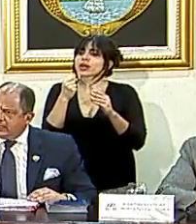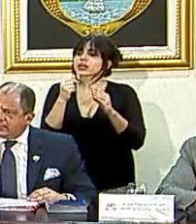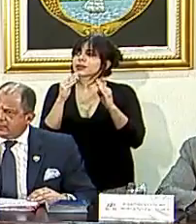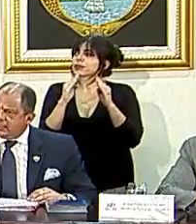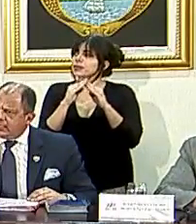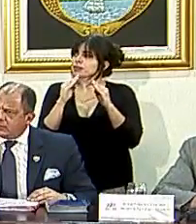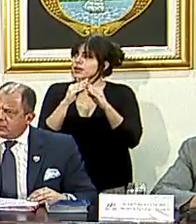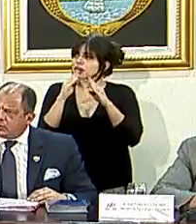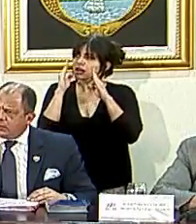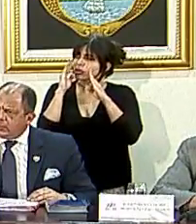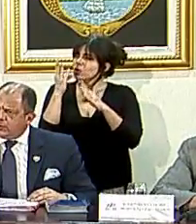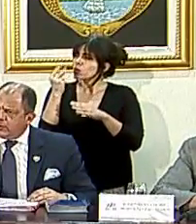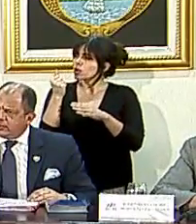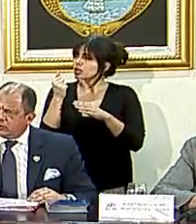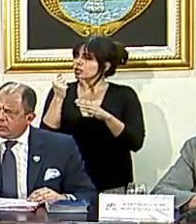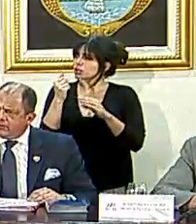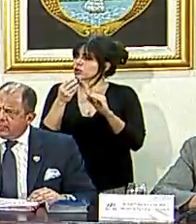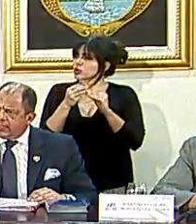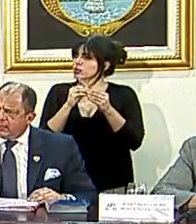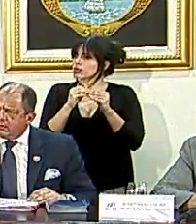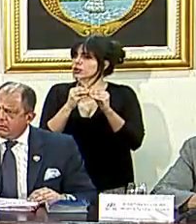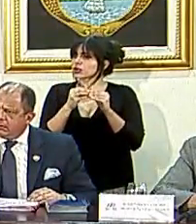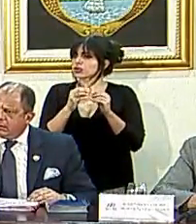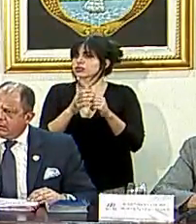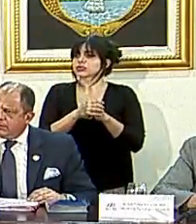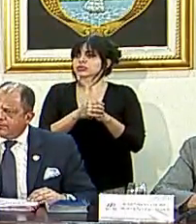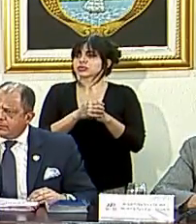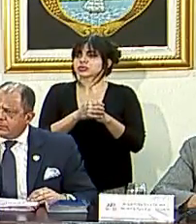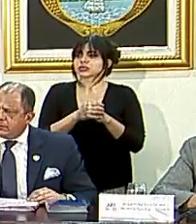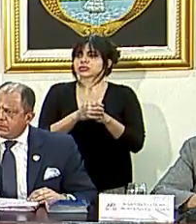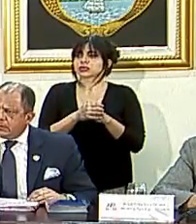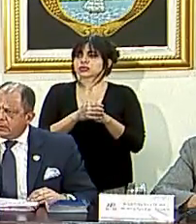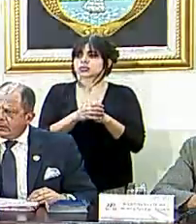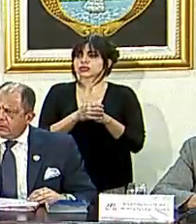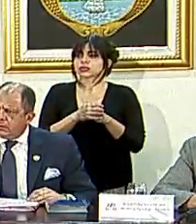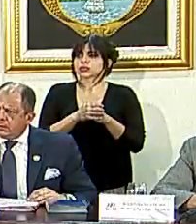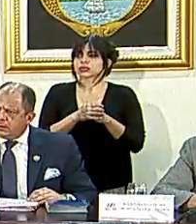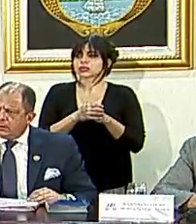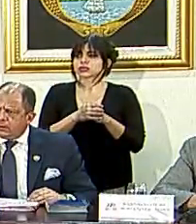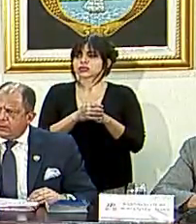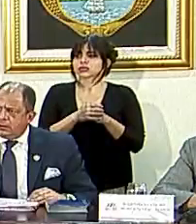de viviendas atendidas. ¿Cuánto número es, doctor, en general?